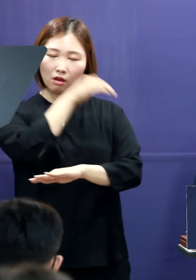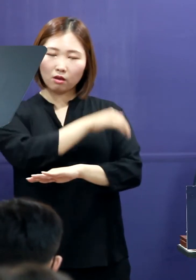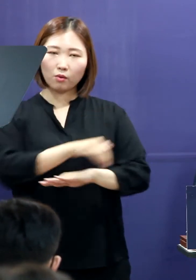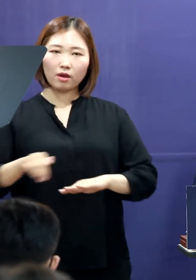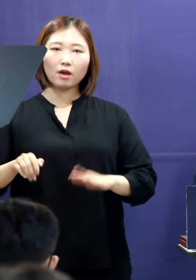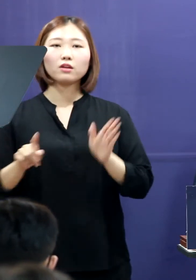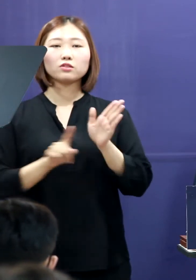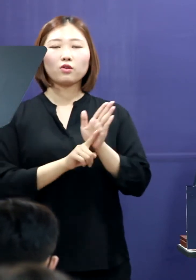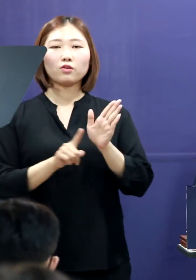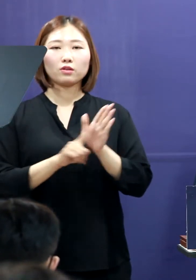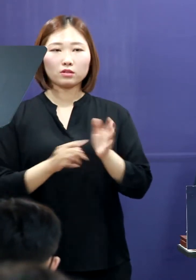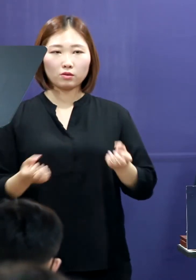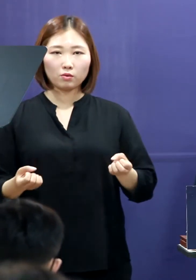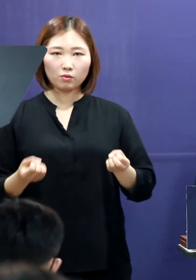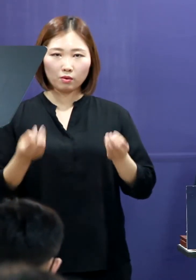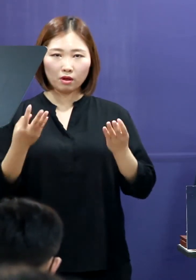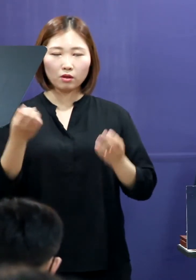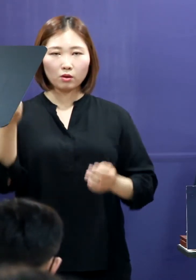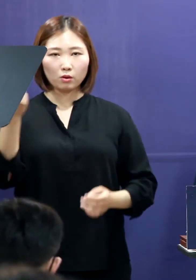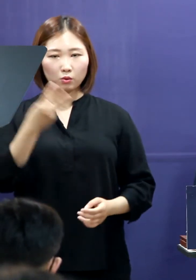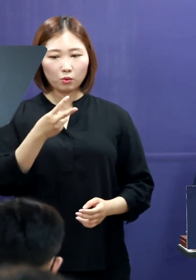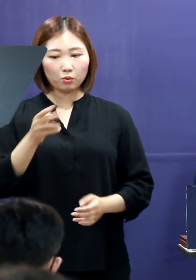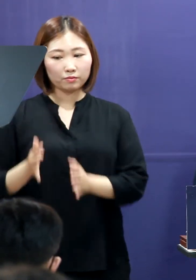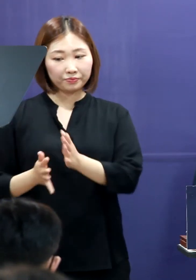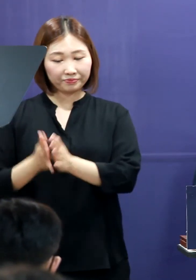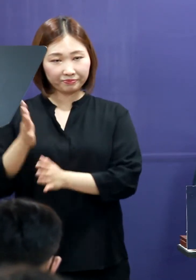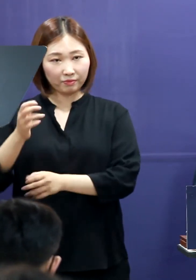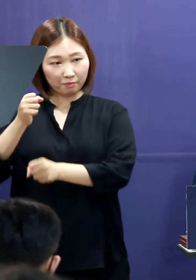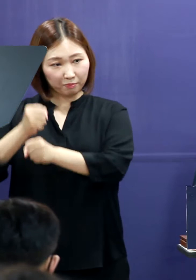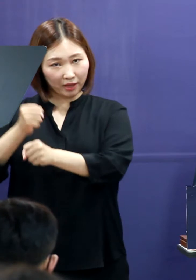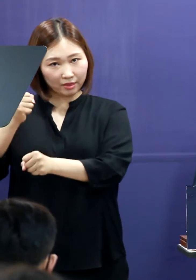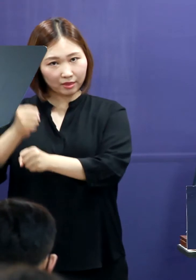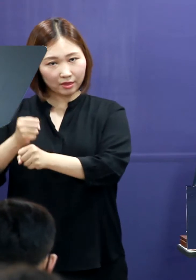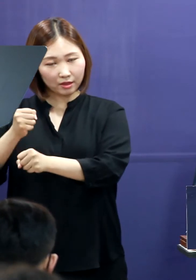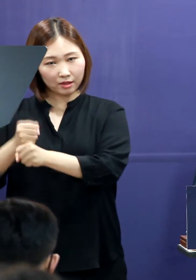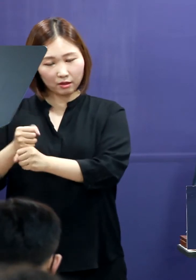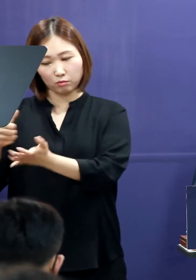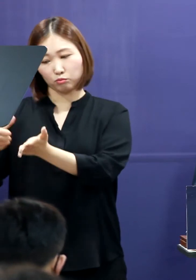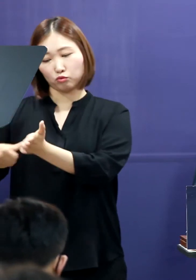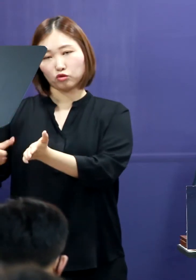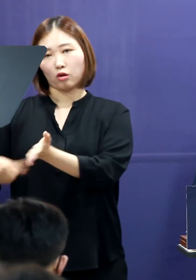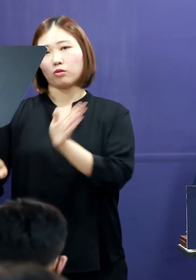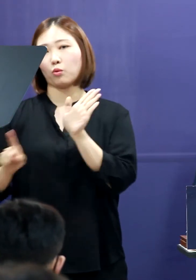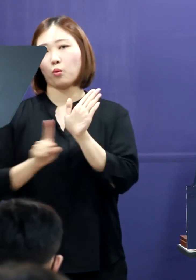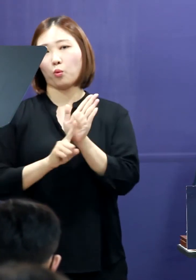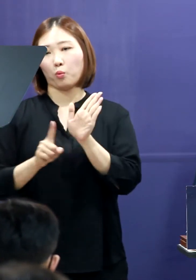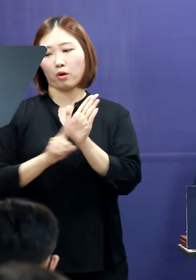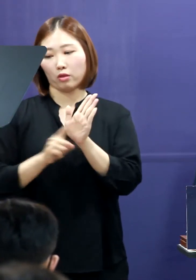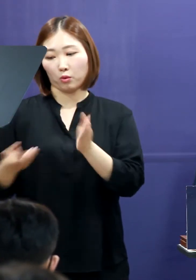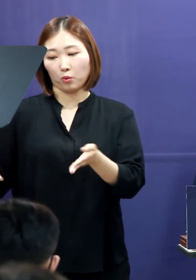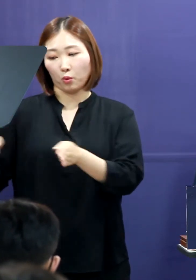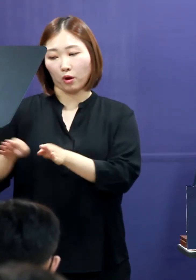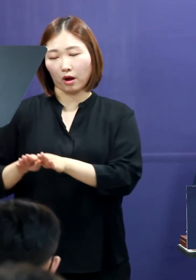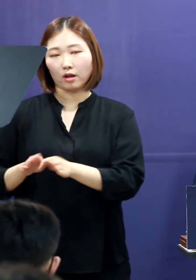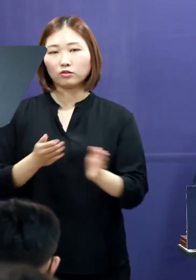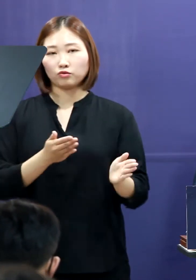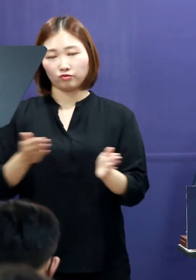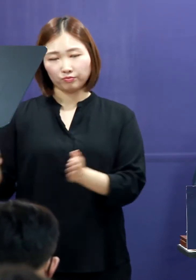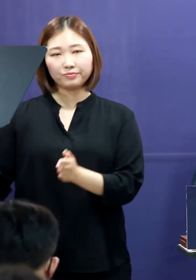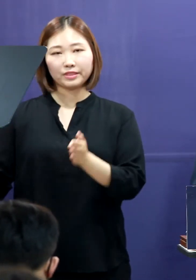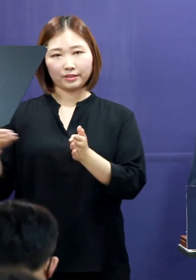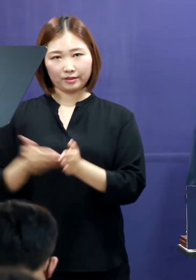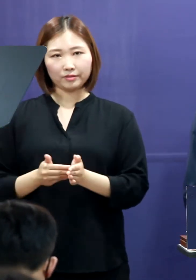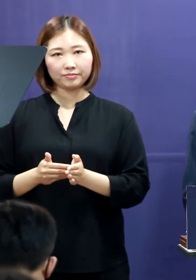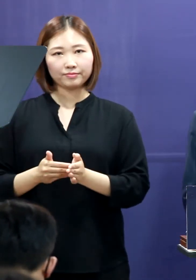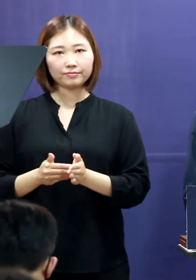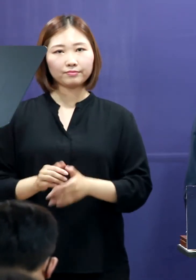함께 도시재생 공동체에서 생산한 제품을 전시 홍보하는 공간도 마련하였습니다. 우리